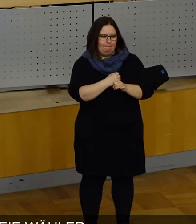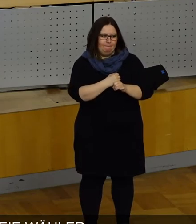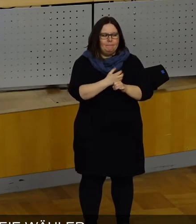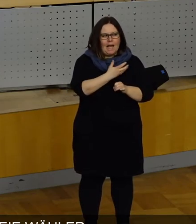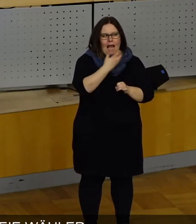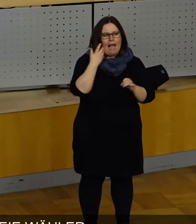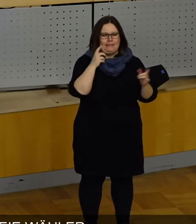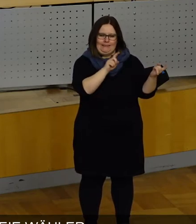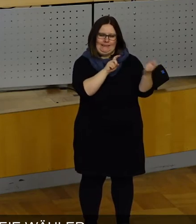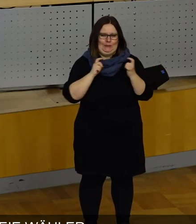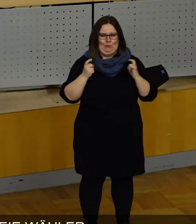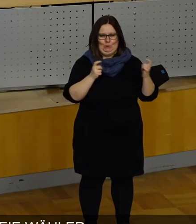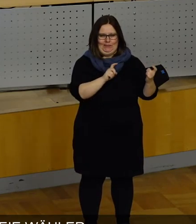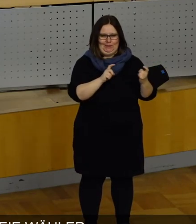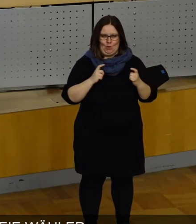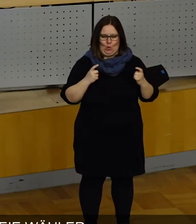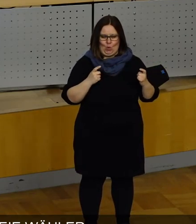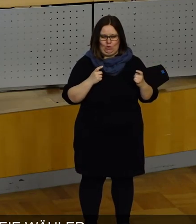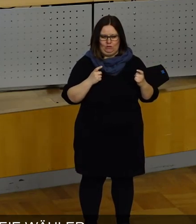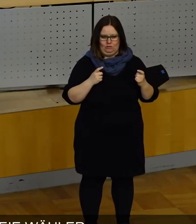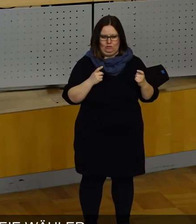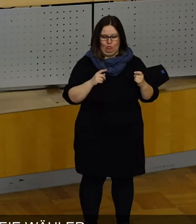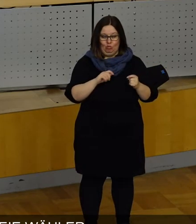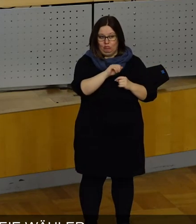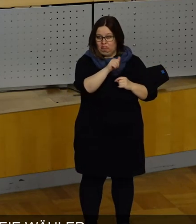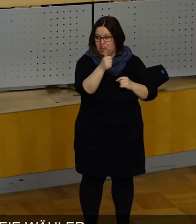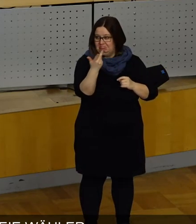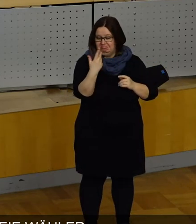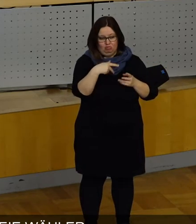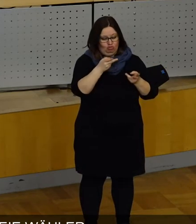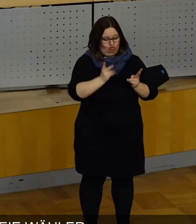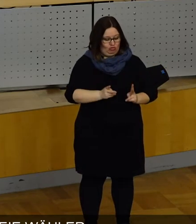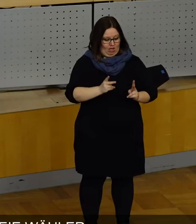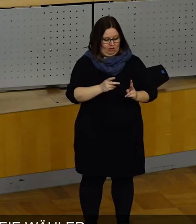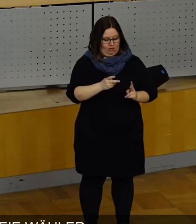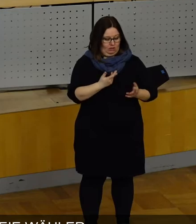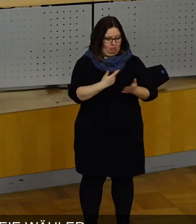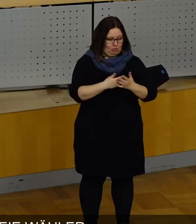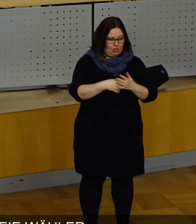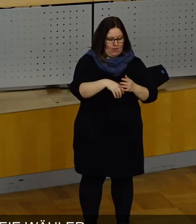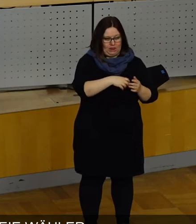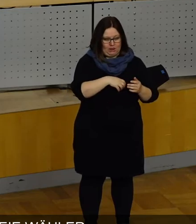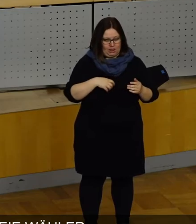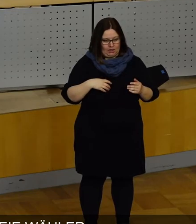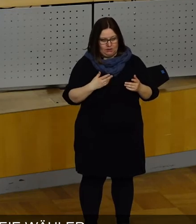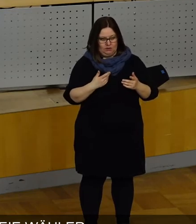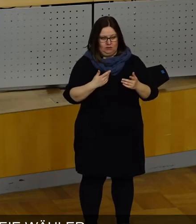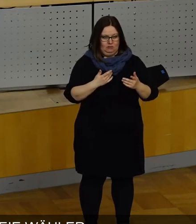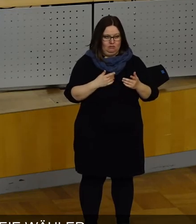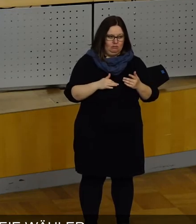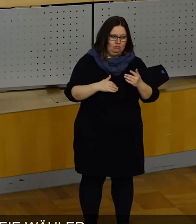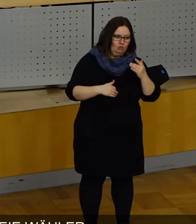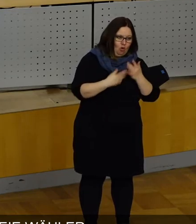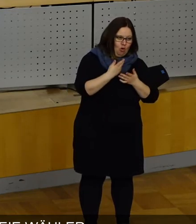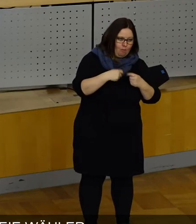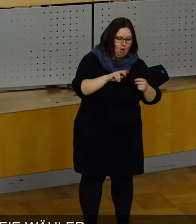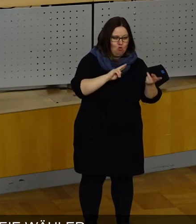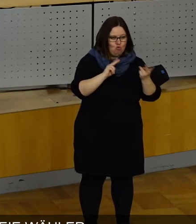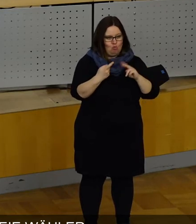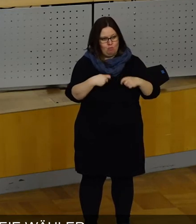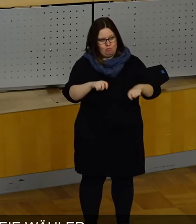große Diskussionen sorgen. Nur in wenigen Städten Deutschlands gibt es bei Planungen, bei Neubauvorhaben, Renovierungen und